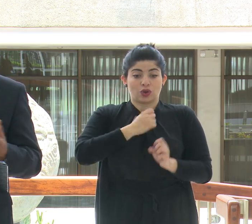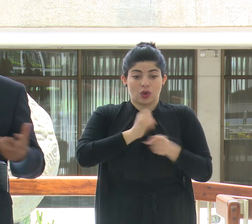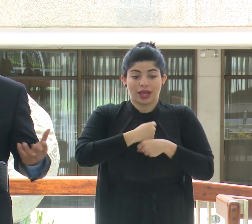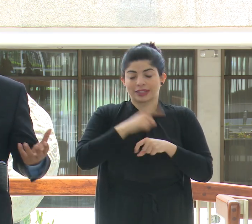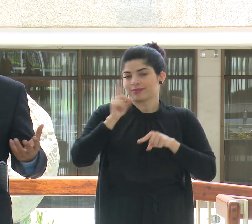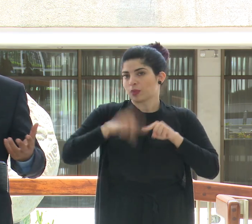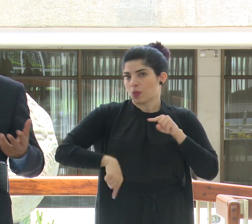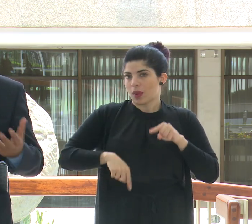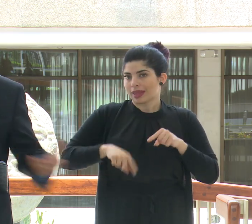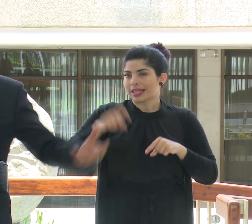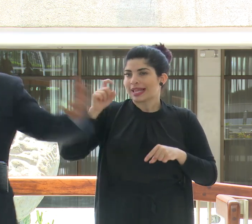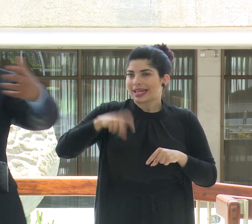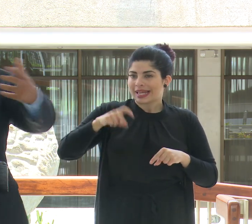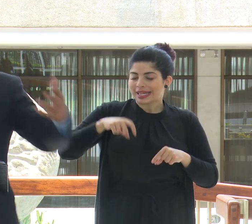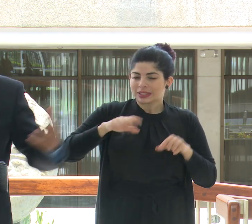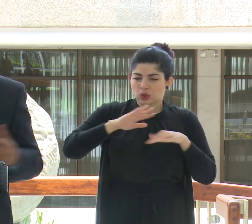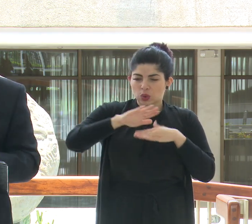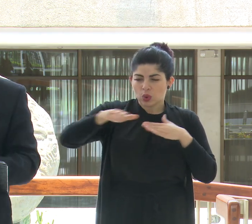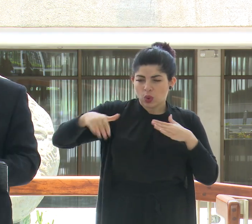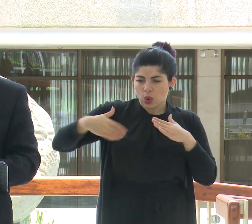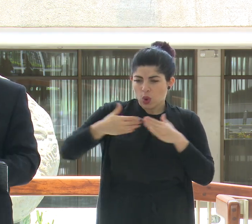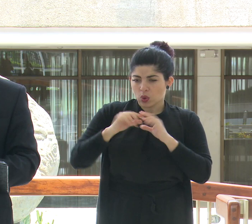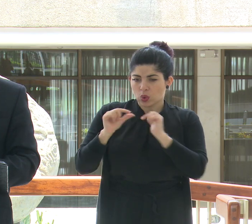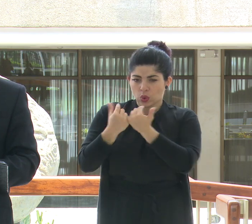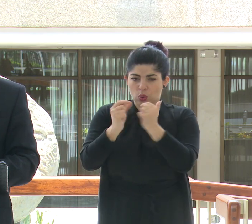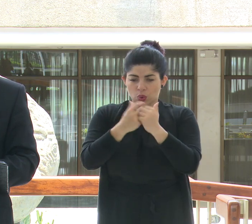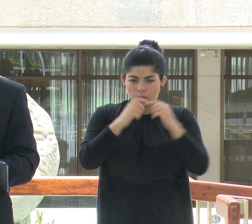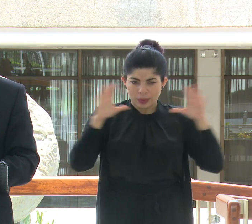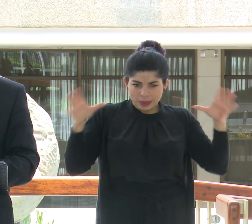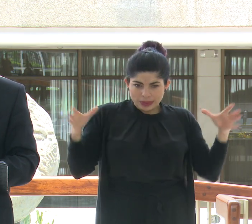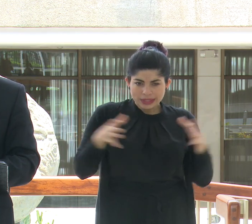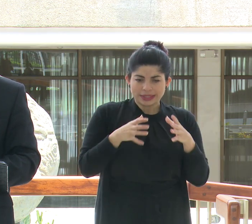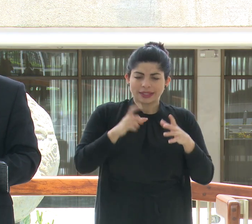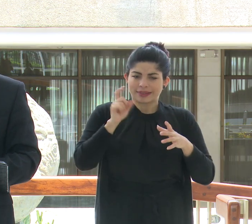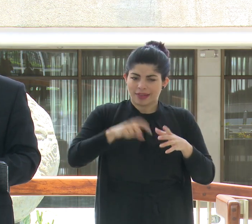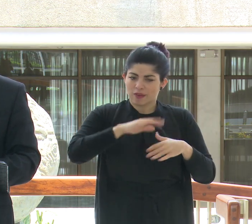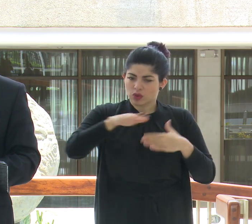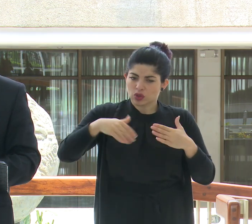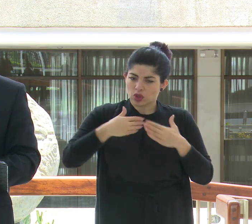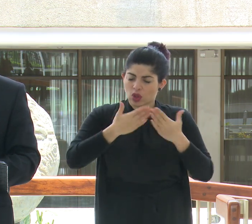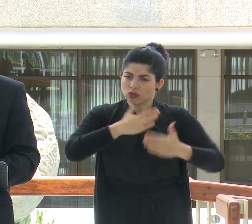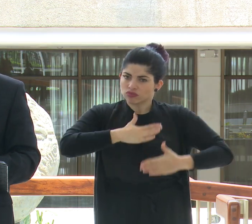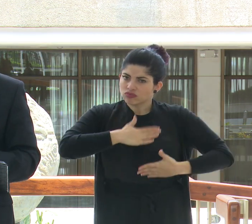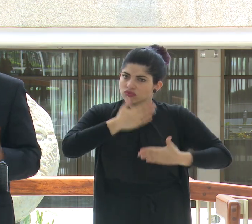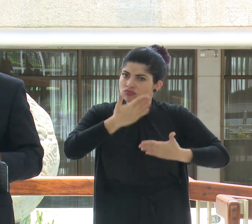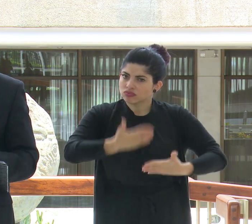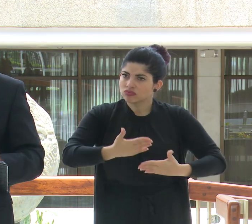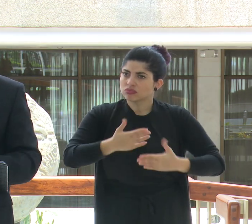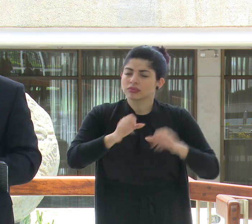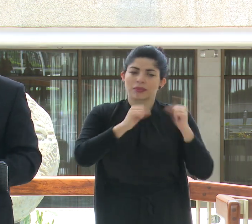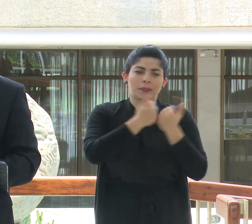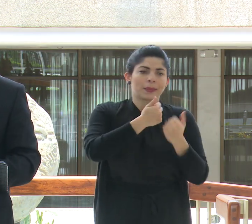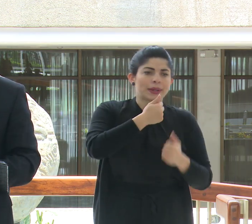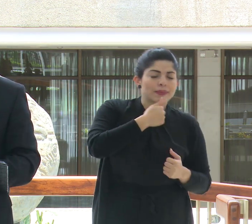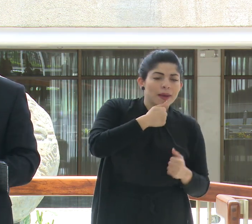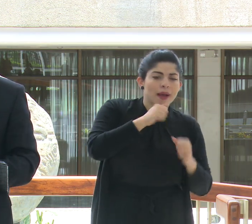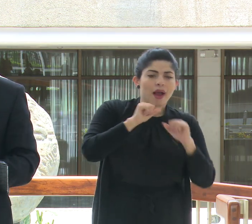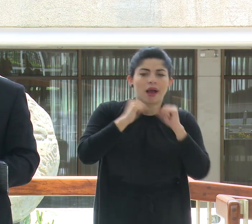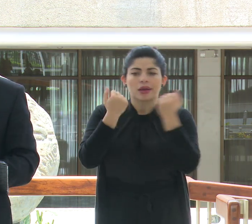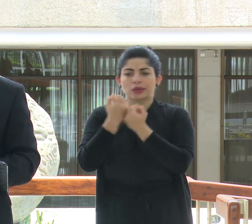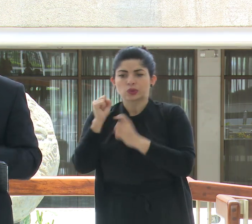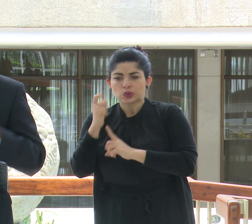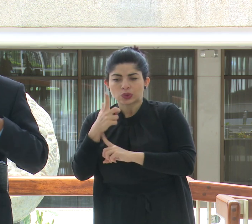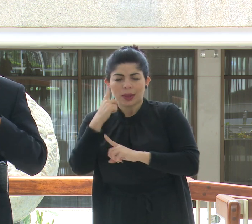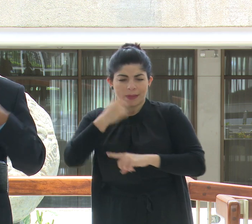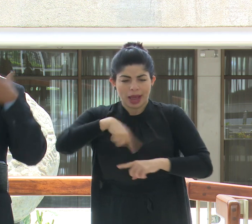tarea. Aquí es donde tenemos que sumar a todos los sectores, y creo que ha habido disposición de los sectores privados, de los sectores sociales, a avanzar